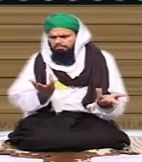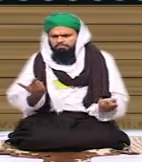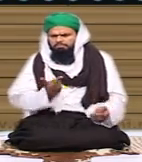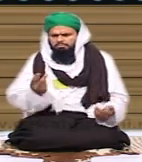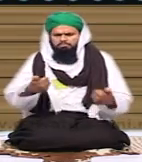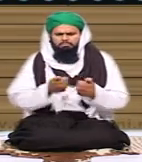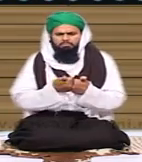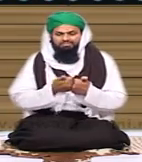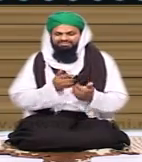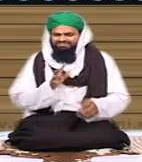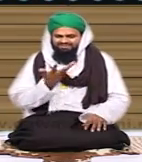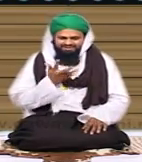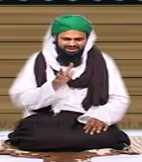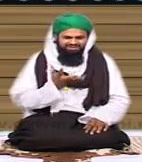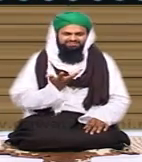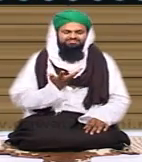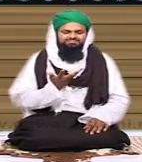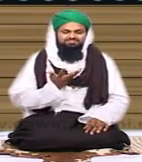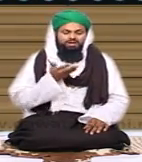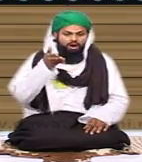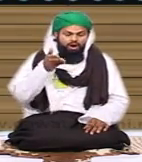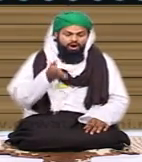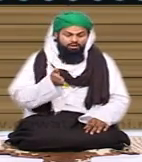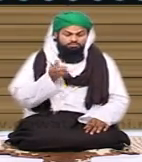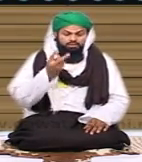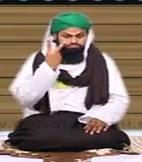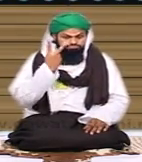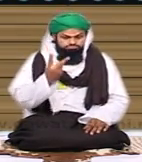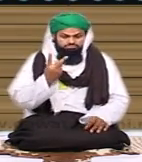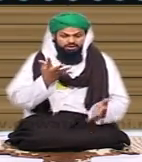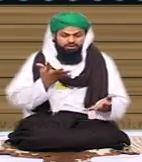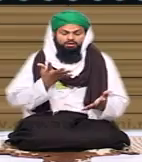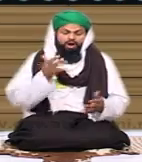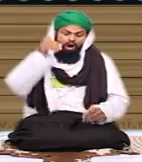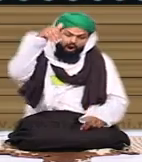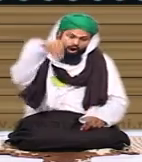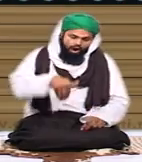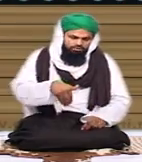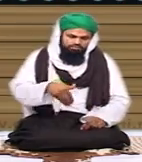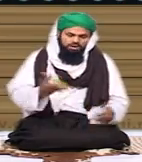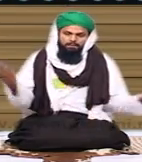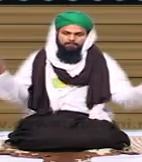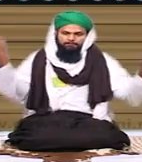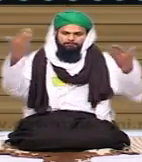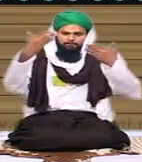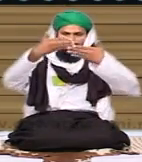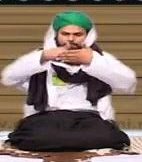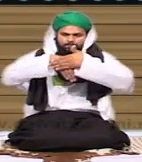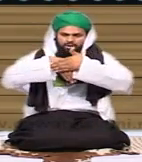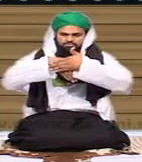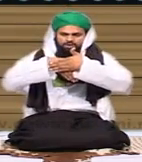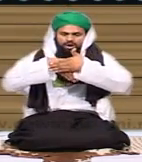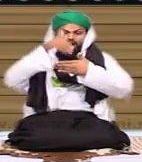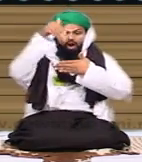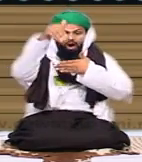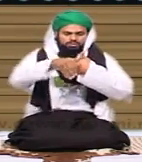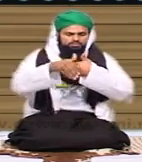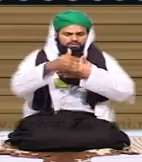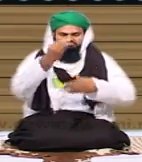नहीं आता, हम खोद कर डाल देते हैं, लेकिन ये बरज़ख का मामला बड़ा अजीब है, हमारी अक्ल में